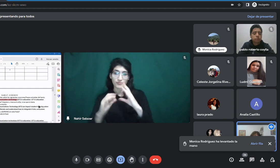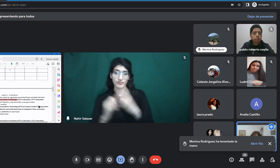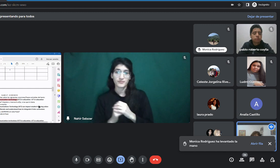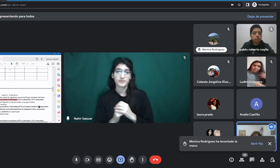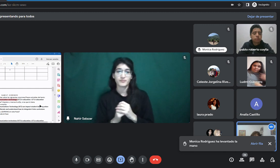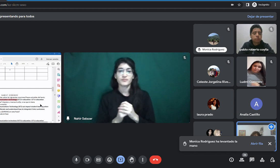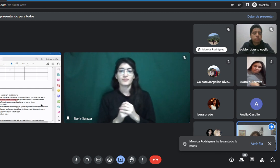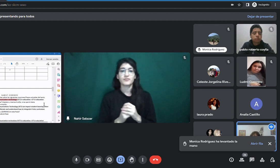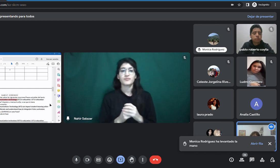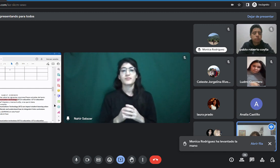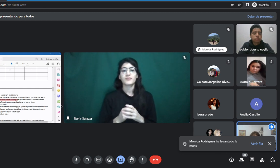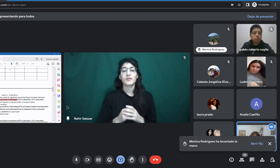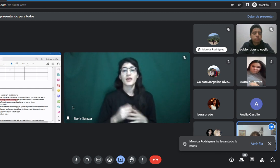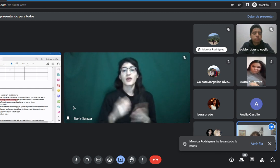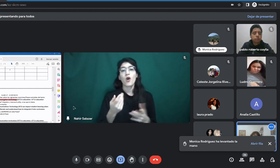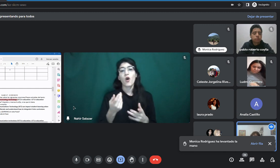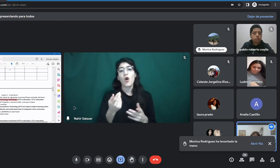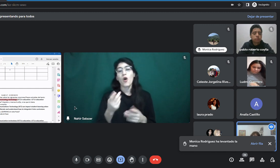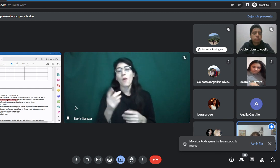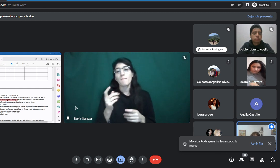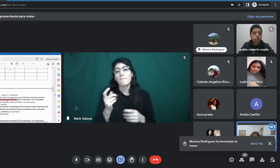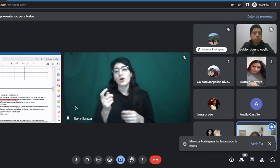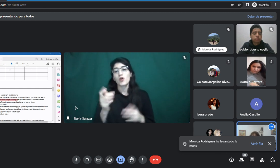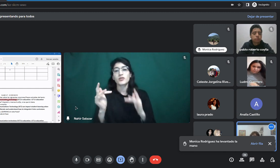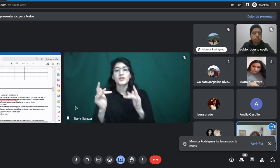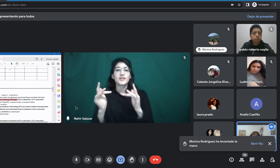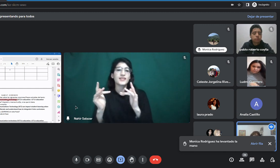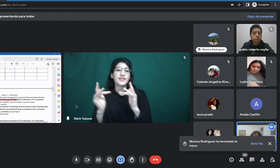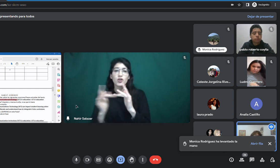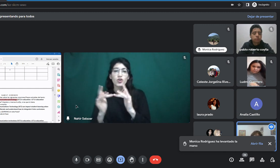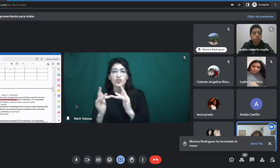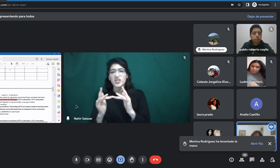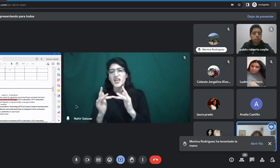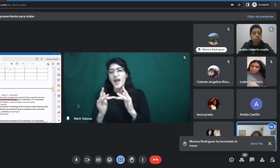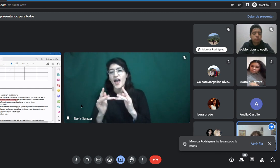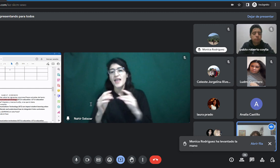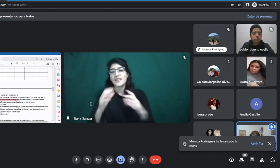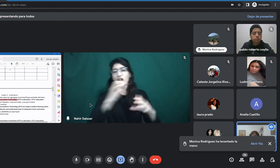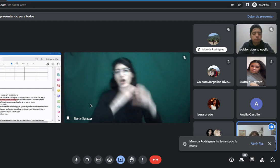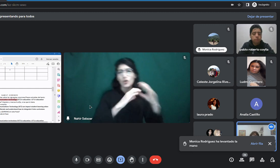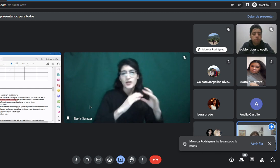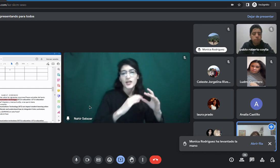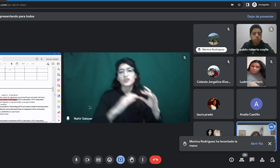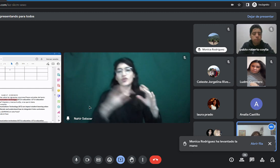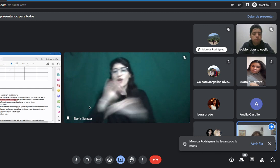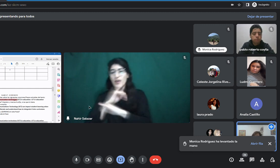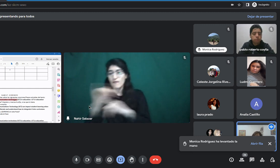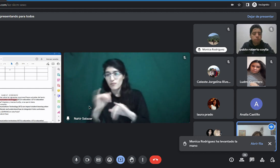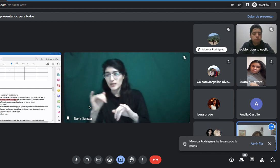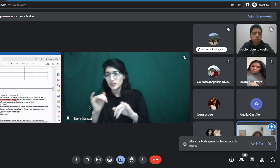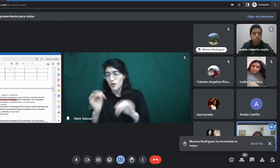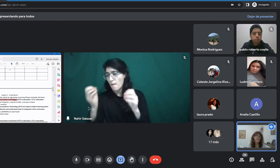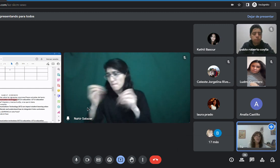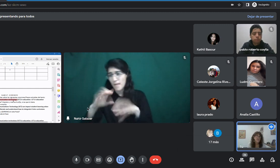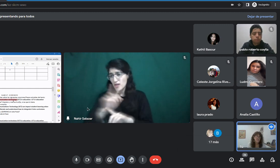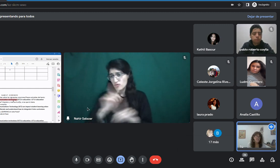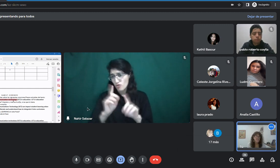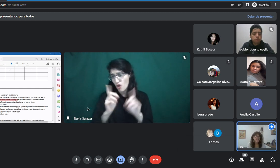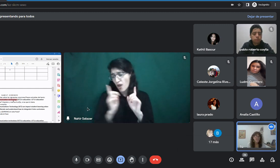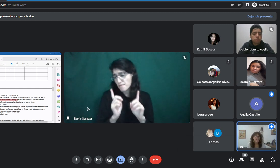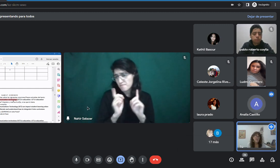información, si lo dijeran así, ¿estaría mal? No, no estaría mal. Lo que pasa es que esta ya es una frase hecha,